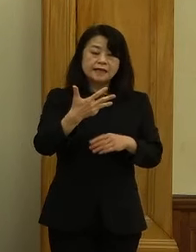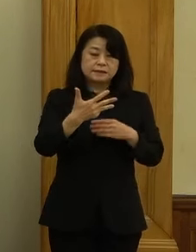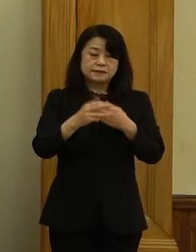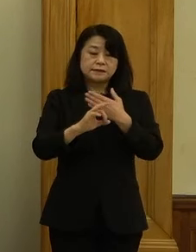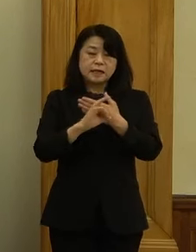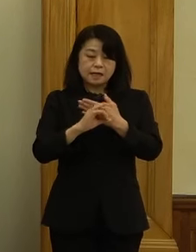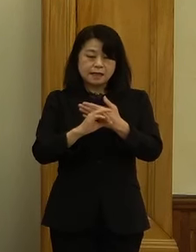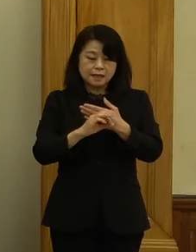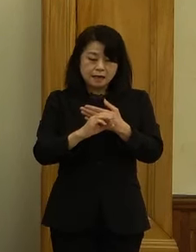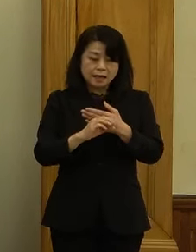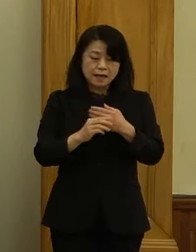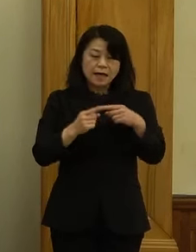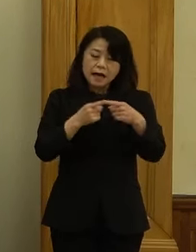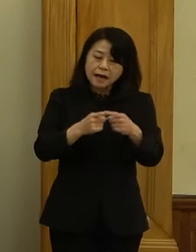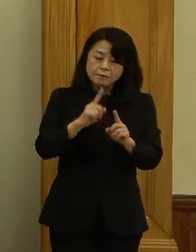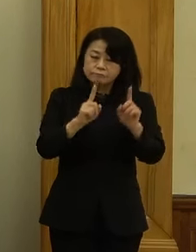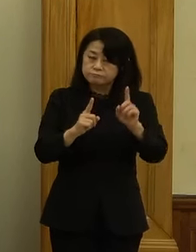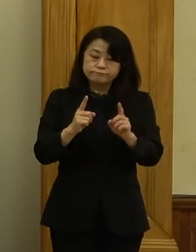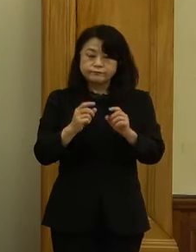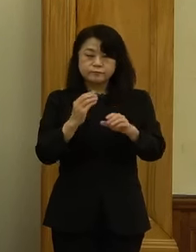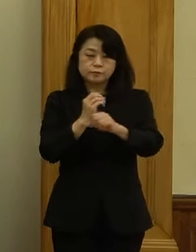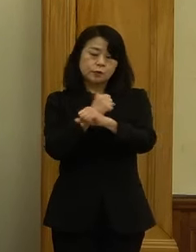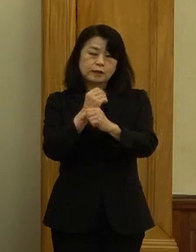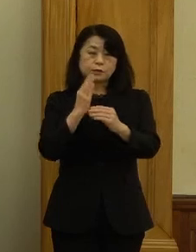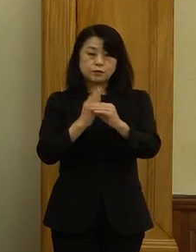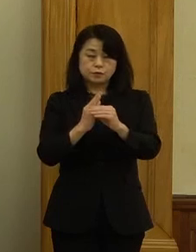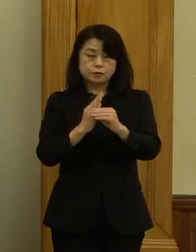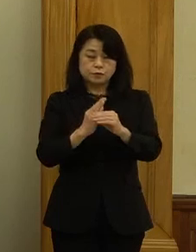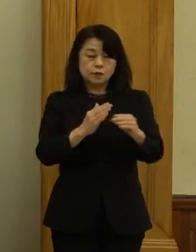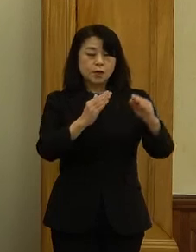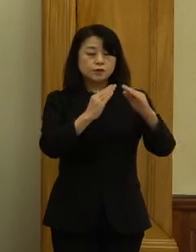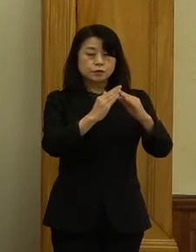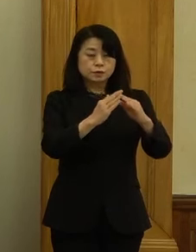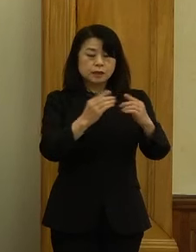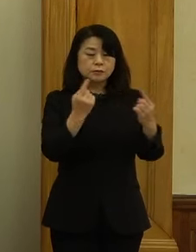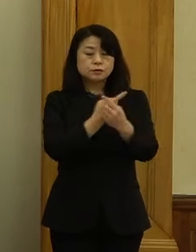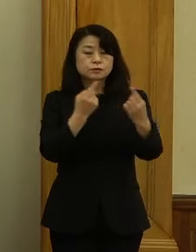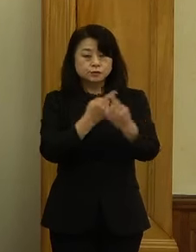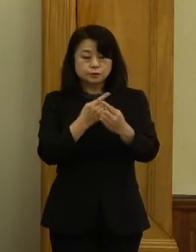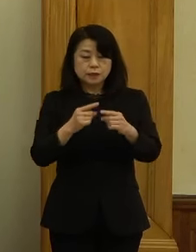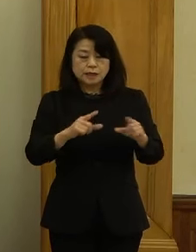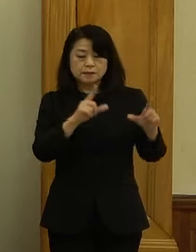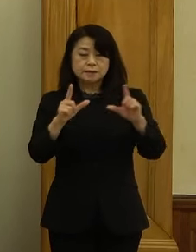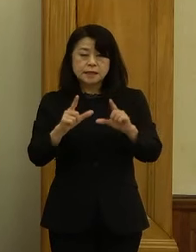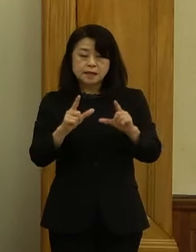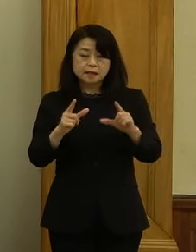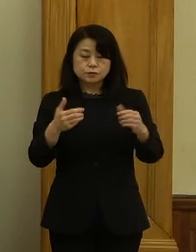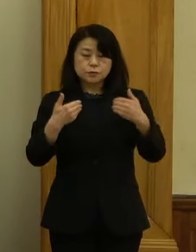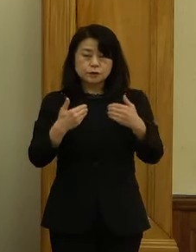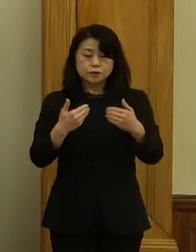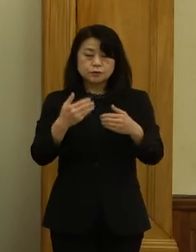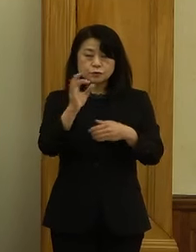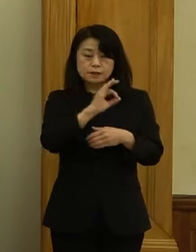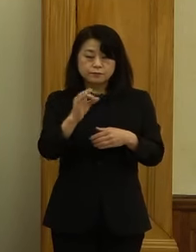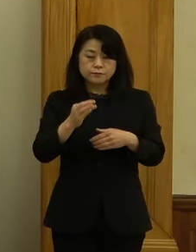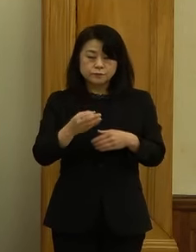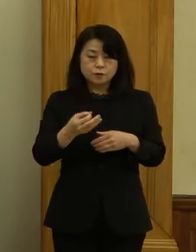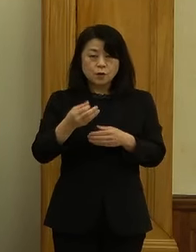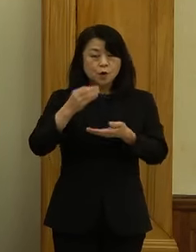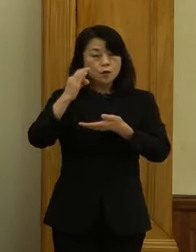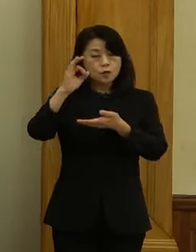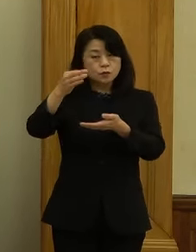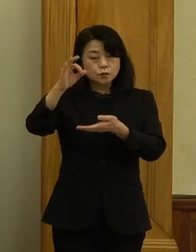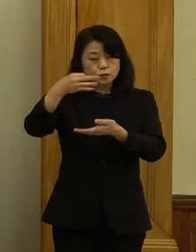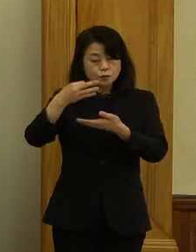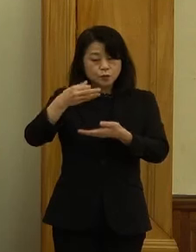れますまた住居のあ住宅の応急修理や生活必需品の給与太陽が市町村で